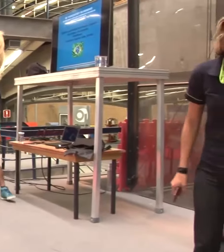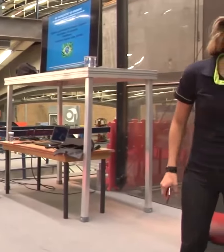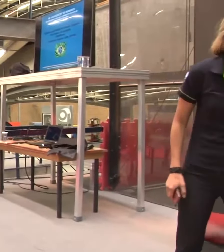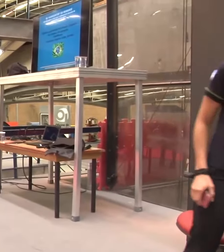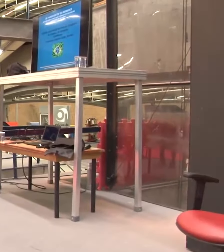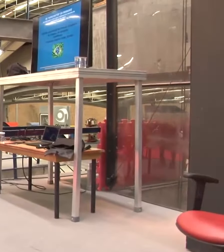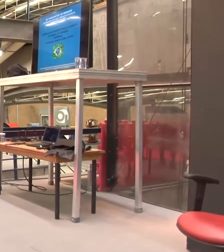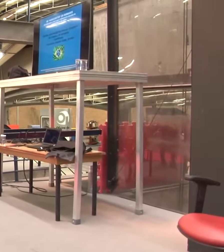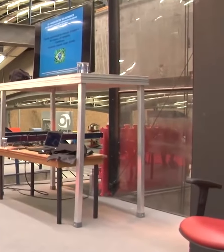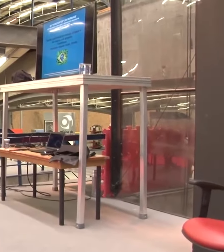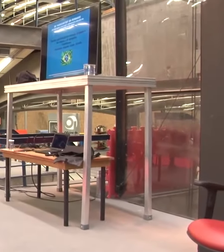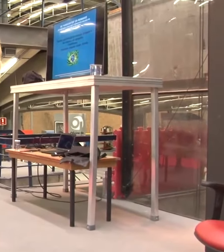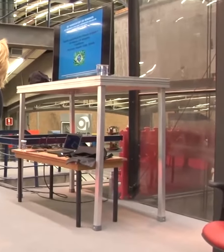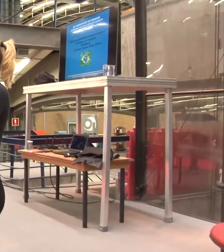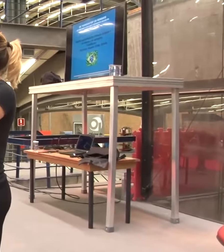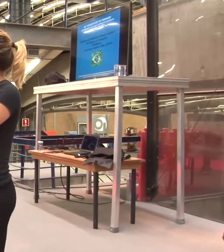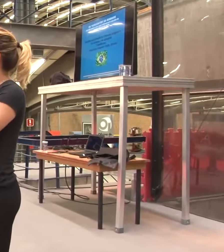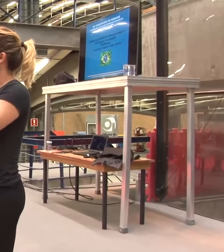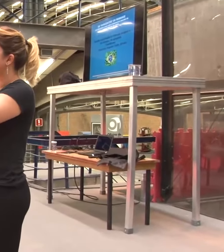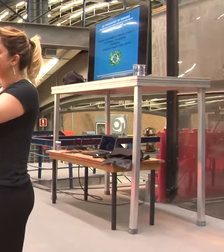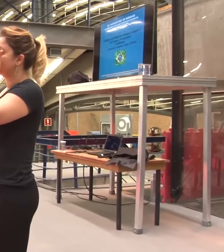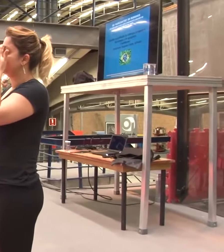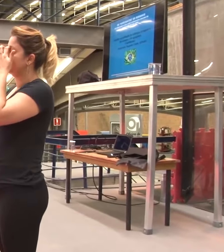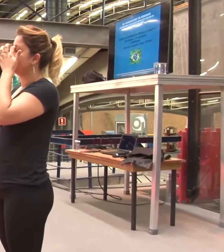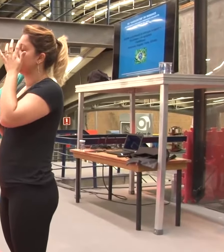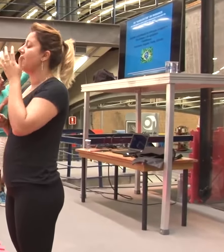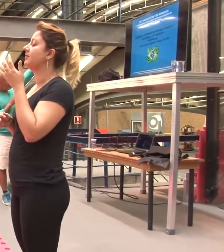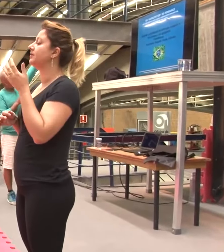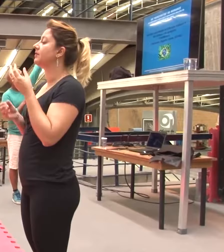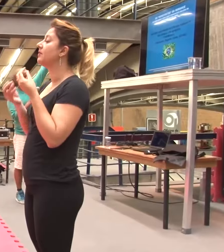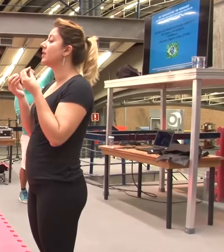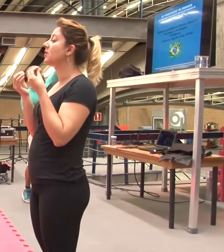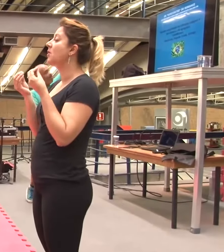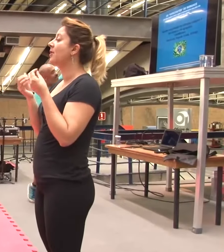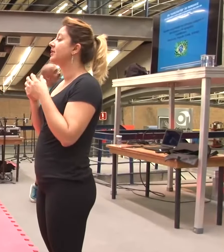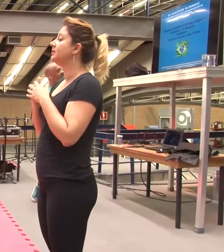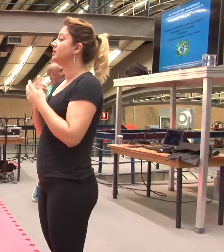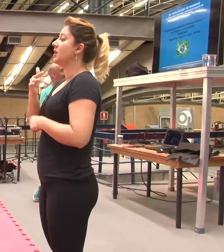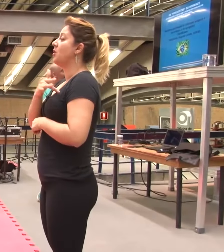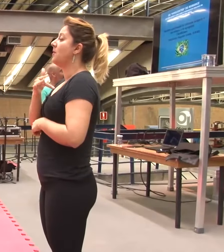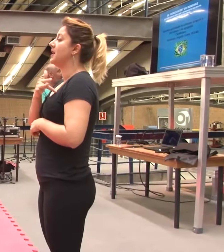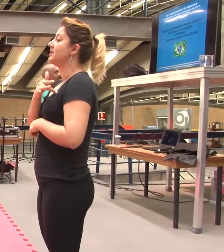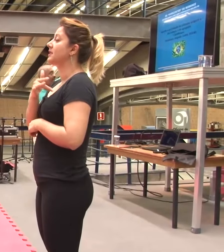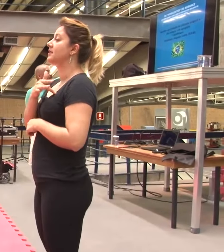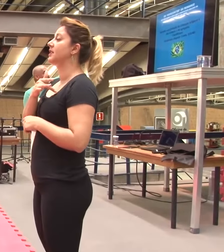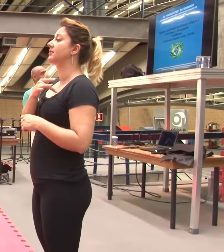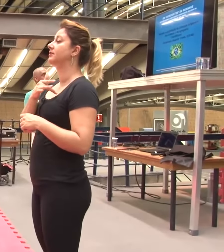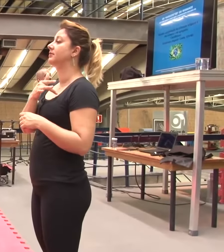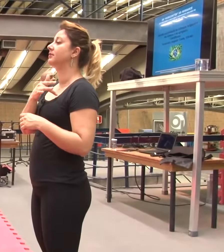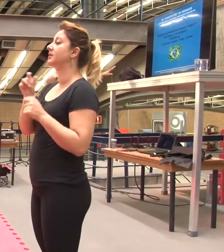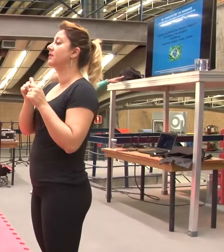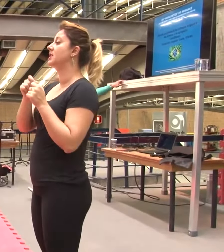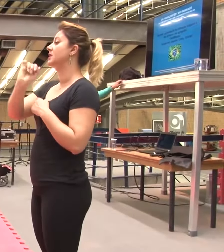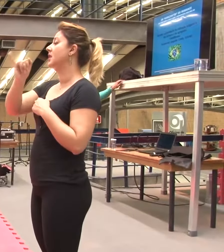andando. Os horizontes do romance, né? Com que ou com quem o romancista dialoga, blá blá blá blá blá. Advento